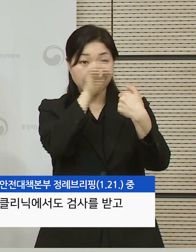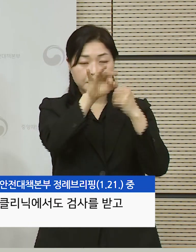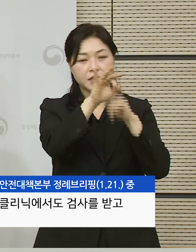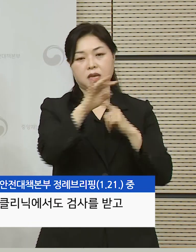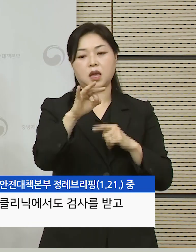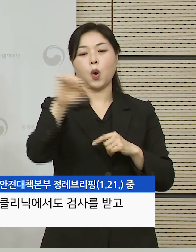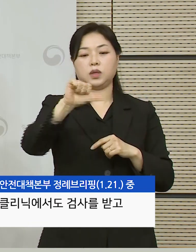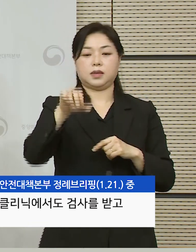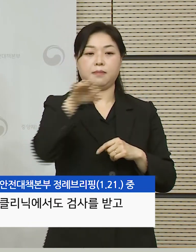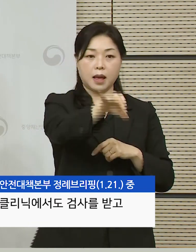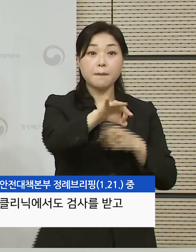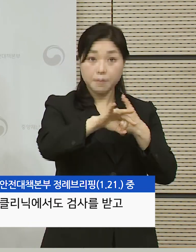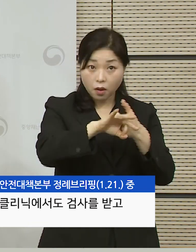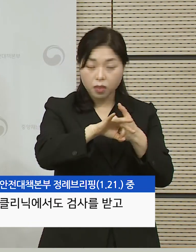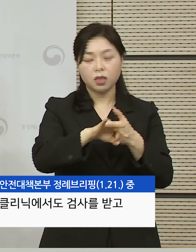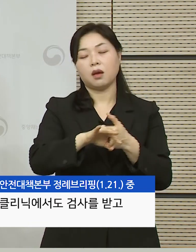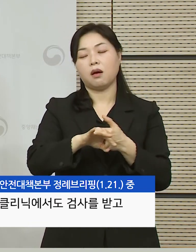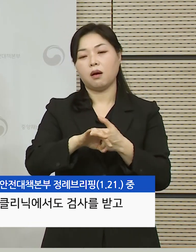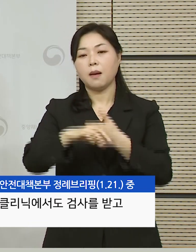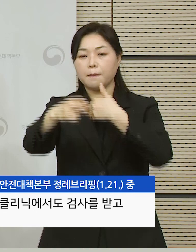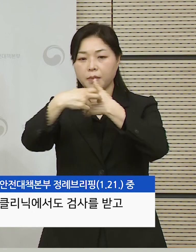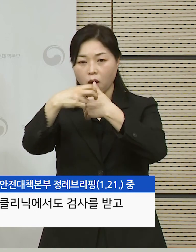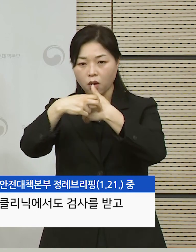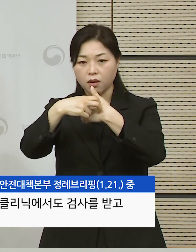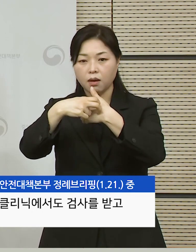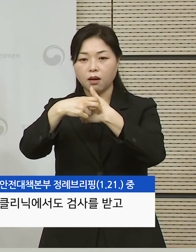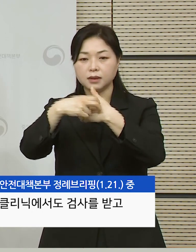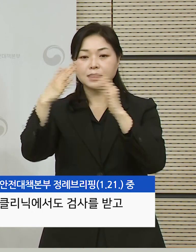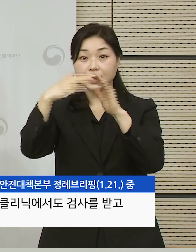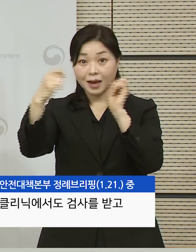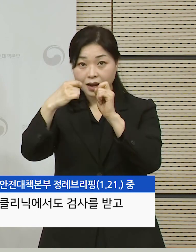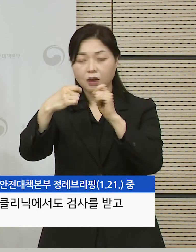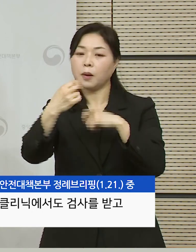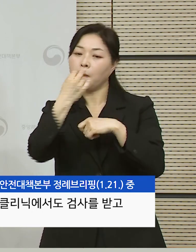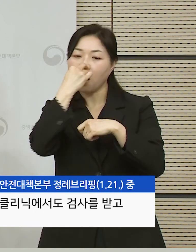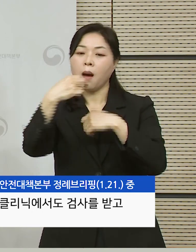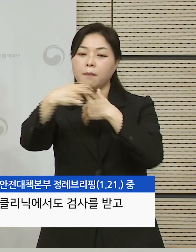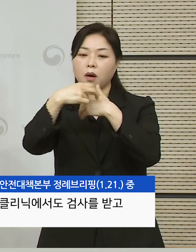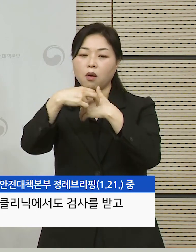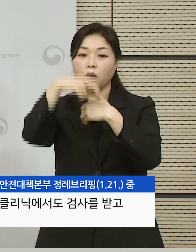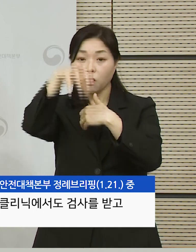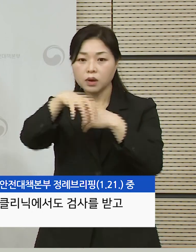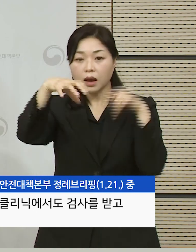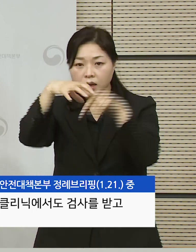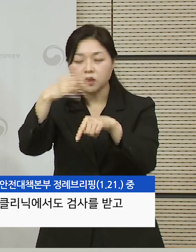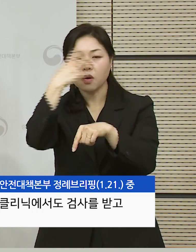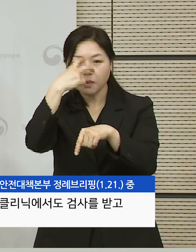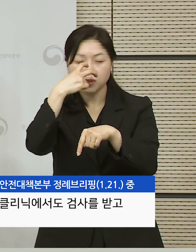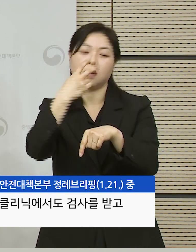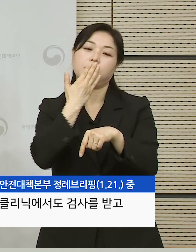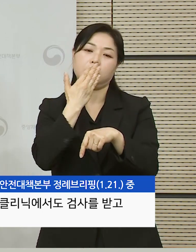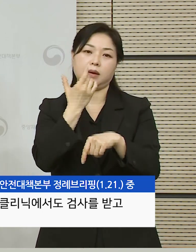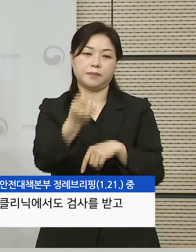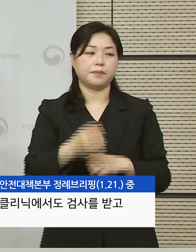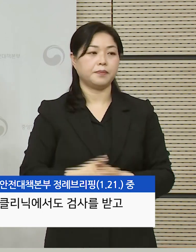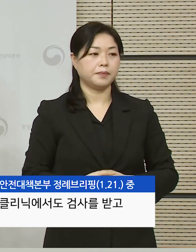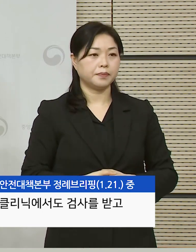내시게 되면 호흡기 전담 클리닉에서도 이렇게 검사를 받고 진찰을 받을 수 있다는 말씀을 드리겠습니다.